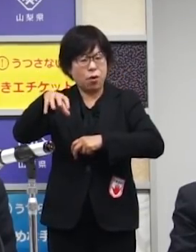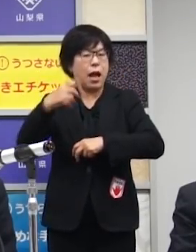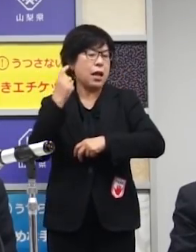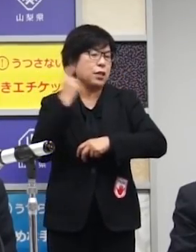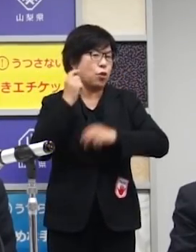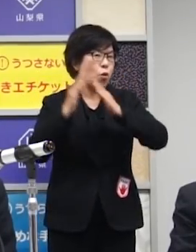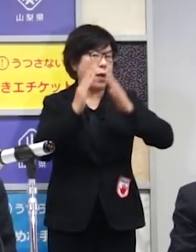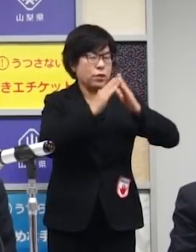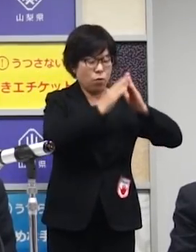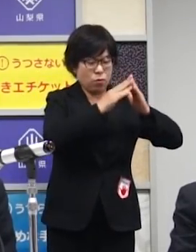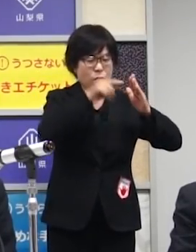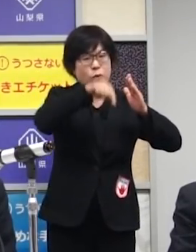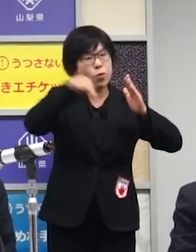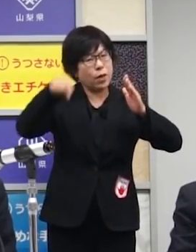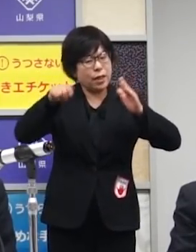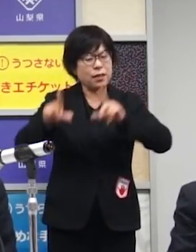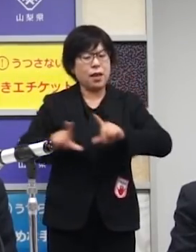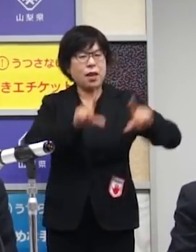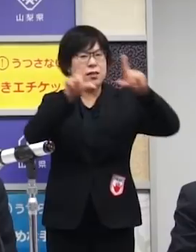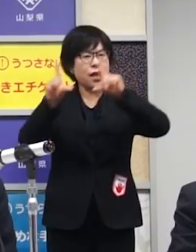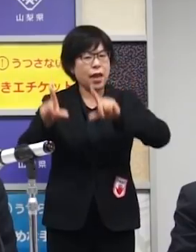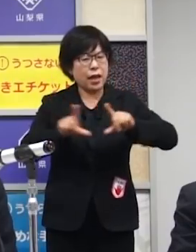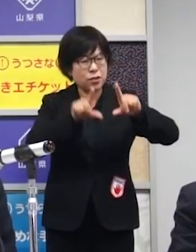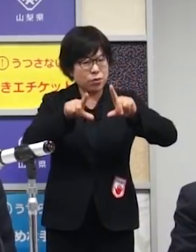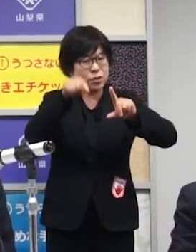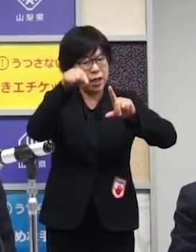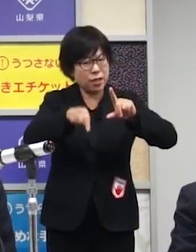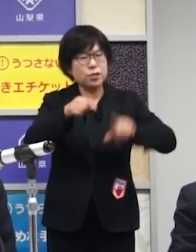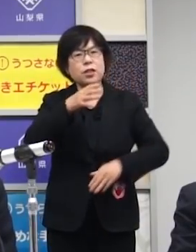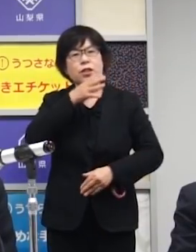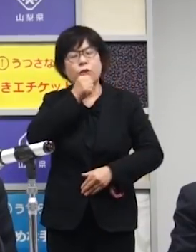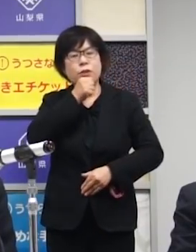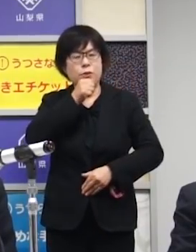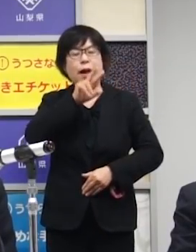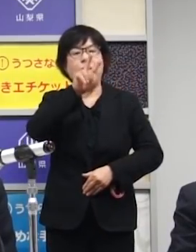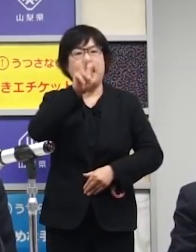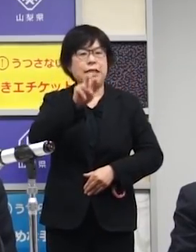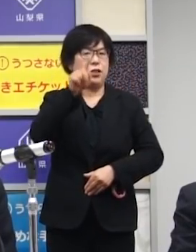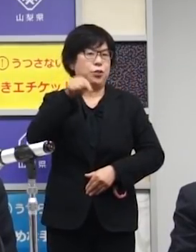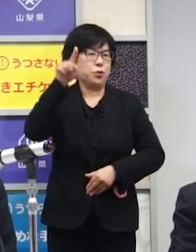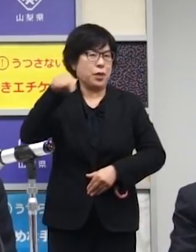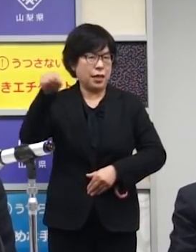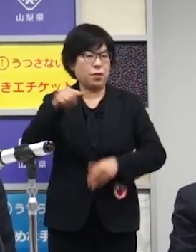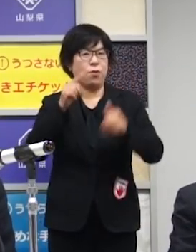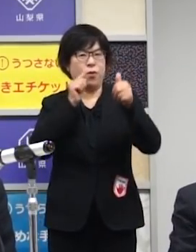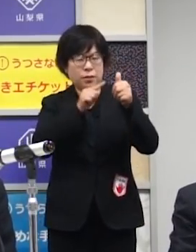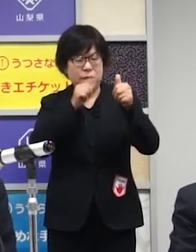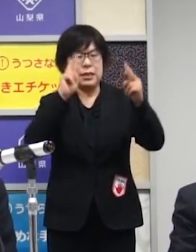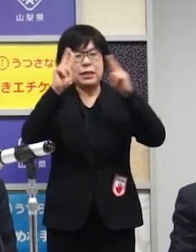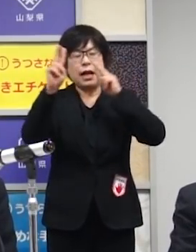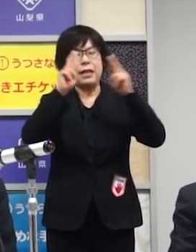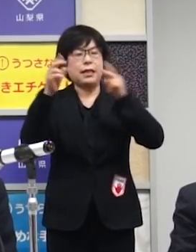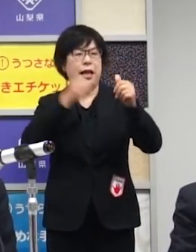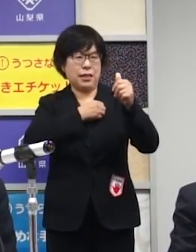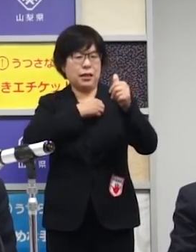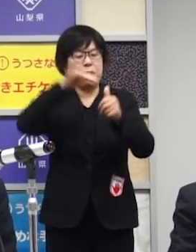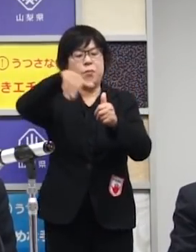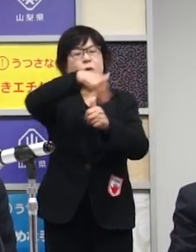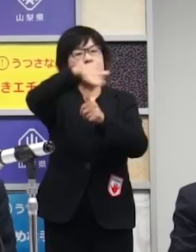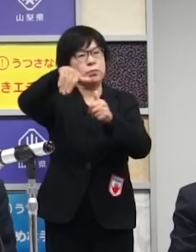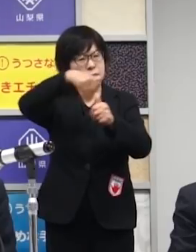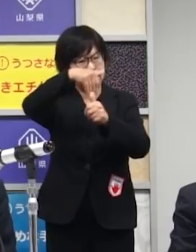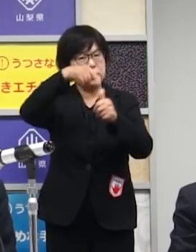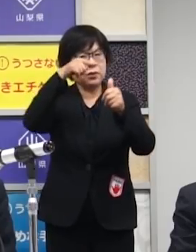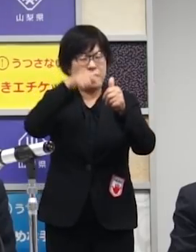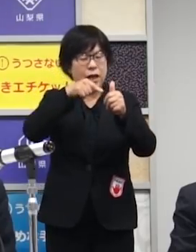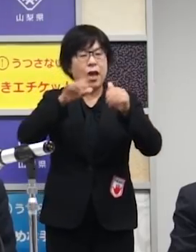和町を主な生活圏とされる20代会社員で、お一人暮らしの男性です。現在山